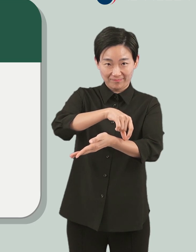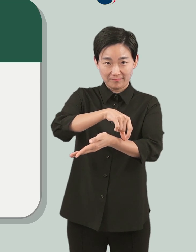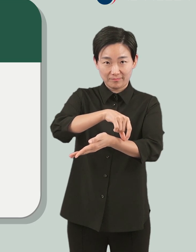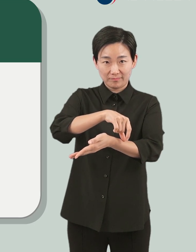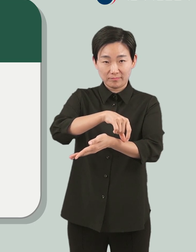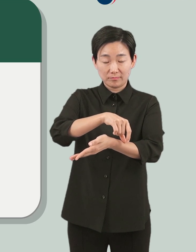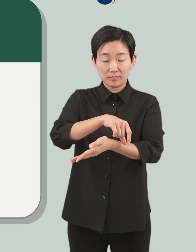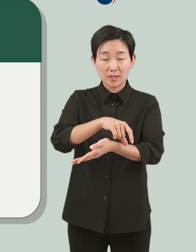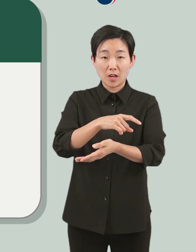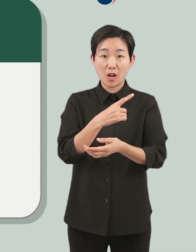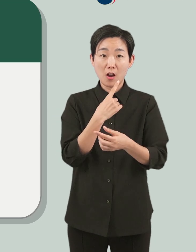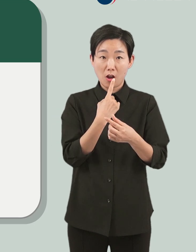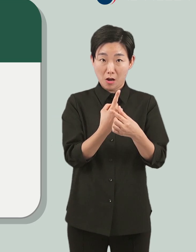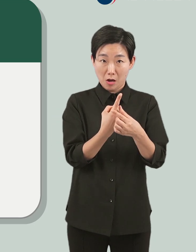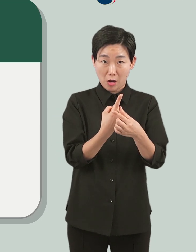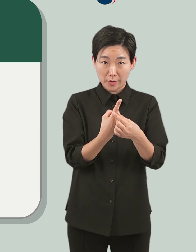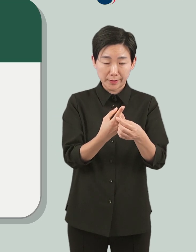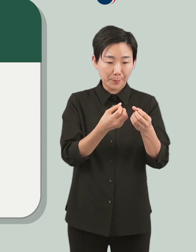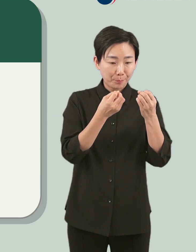쓰지 않습니다.